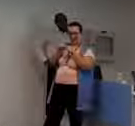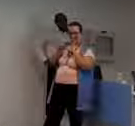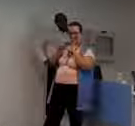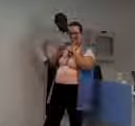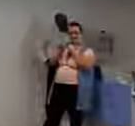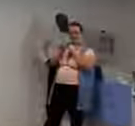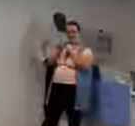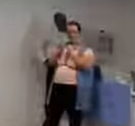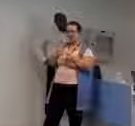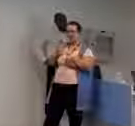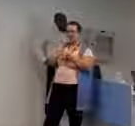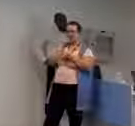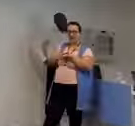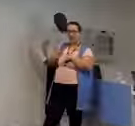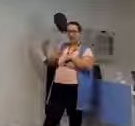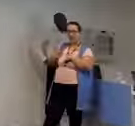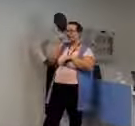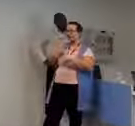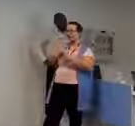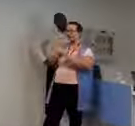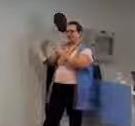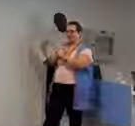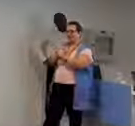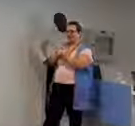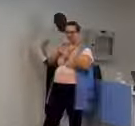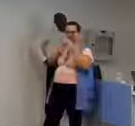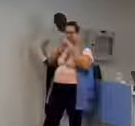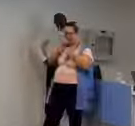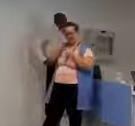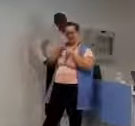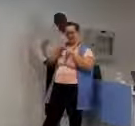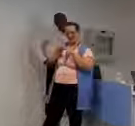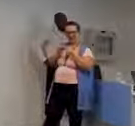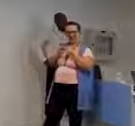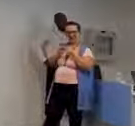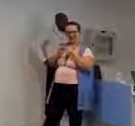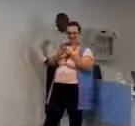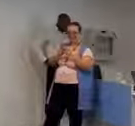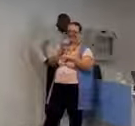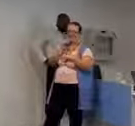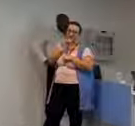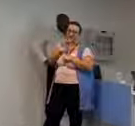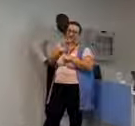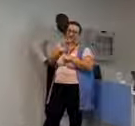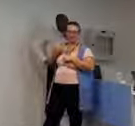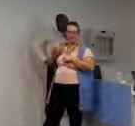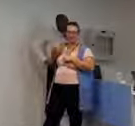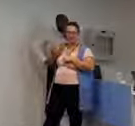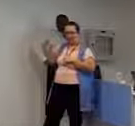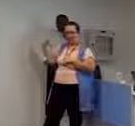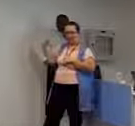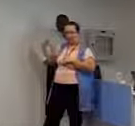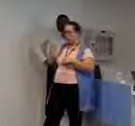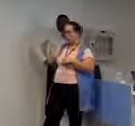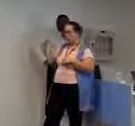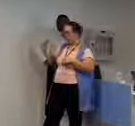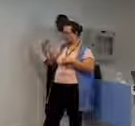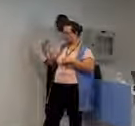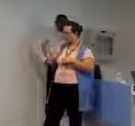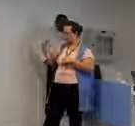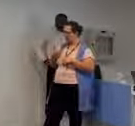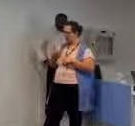negócio mais complexo que tem no mercado. Okay? Se eu tenho uma produção que ela é baseada num projeto que